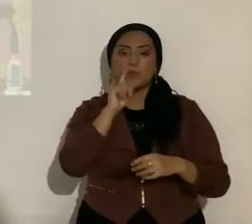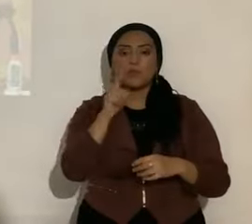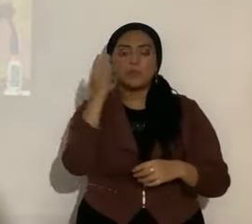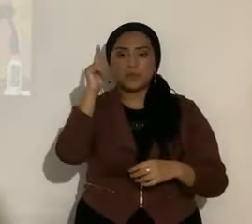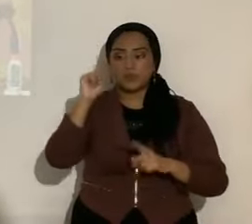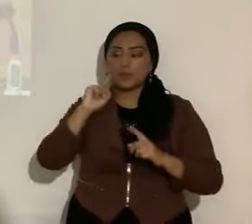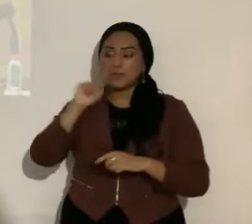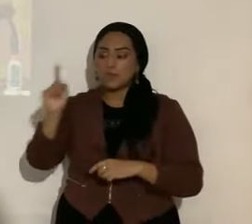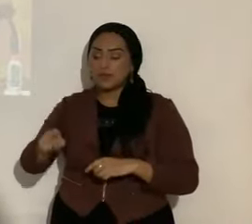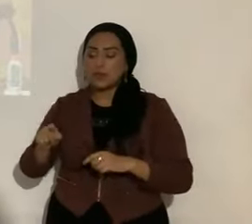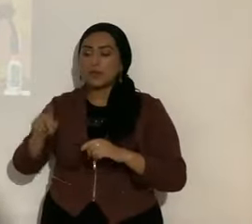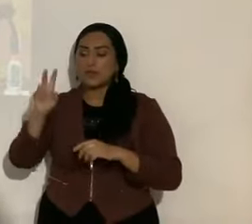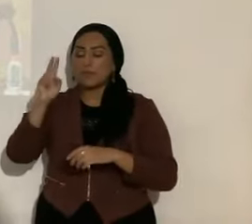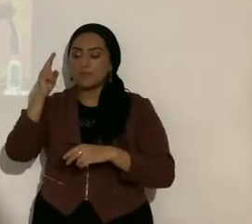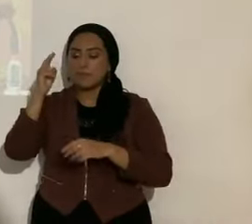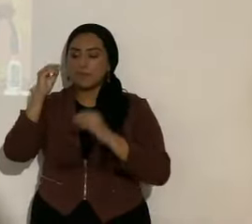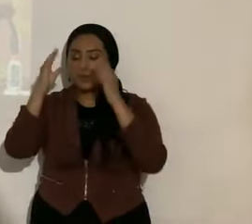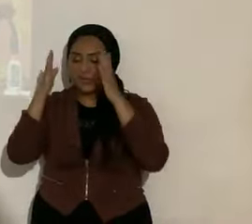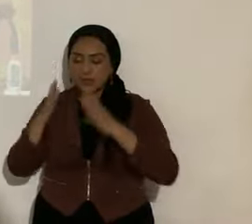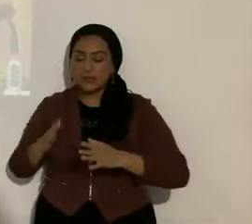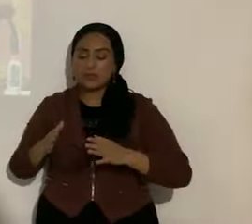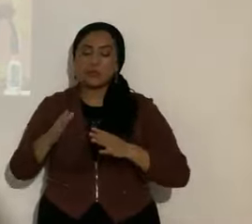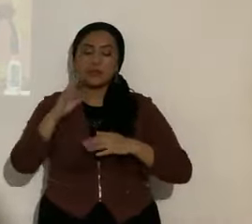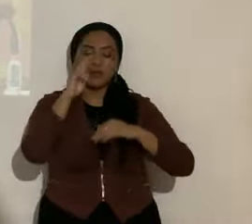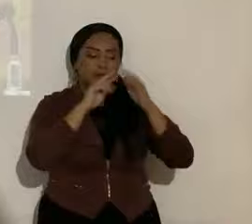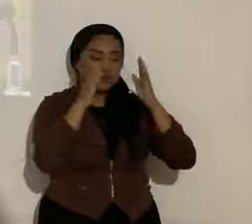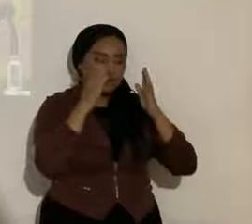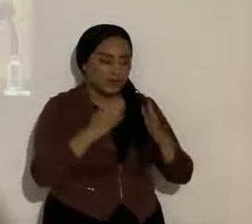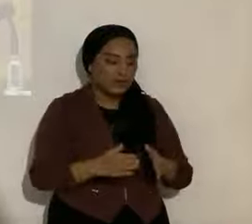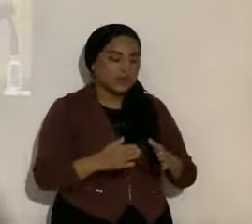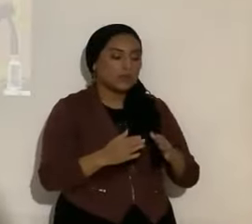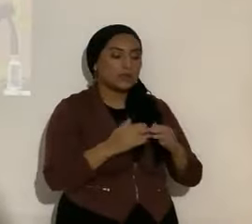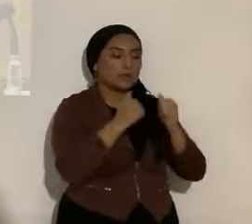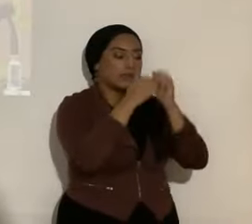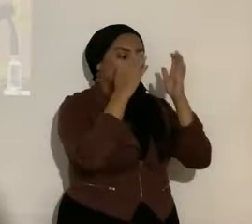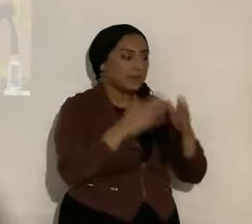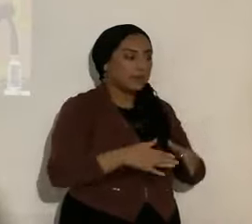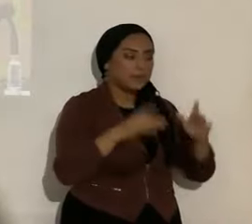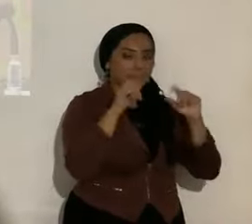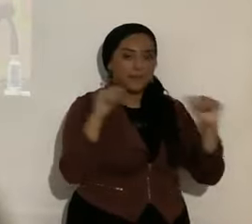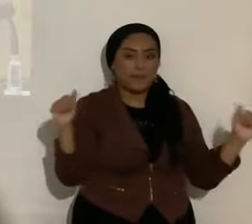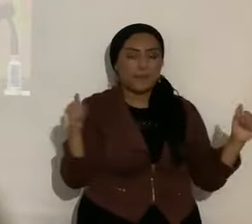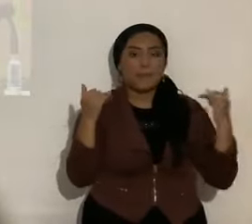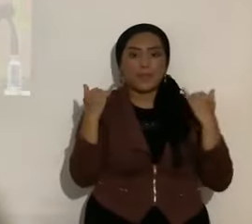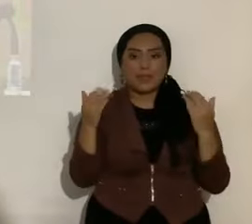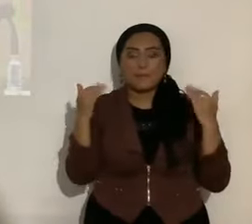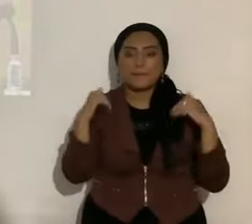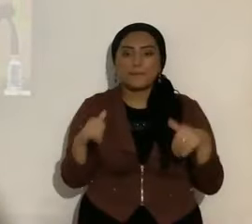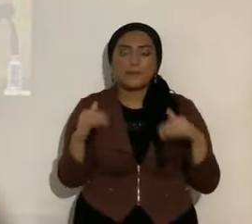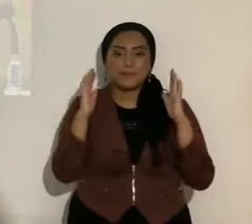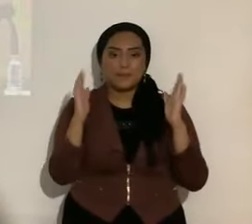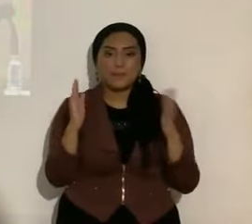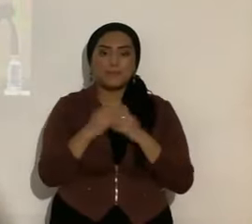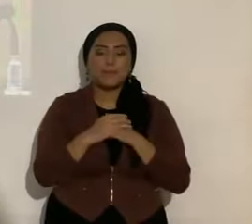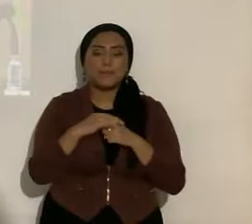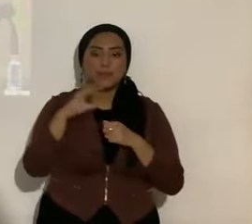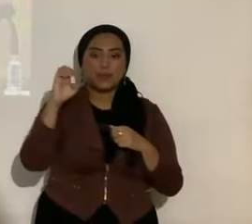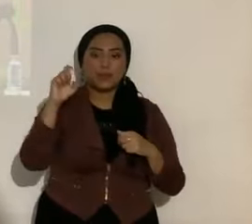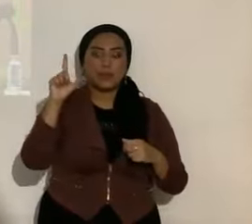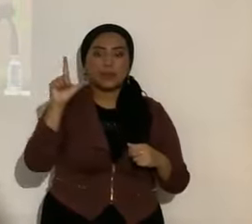instituyó maestros, profetas, apóstoles, etc. ¿Sí? ¿De acuerdo? Ahora, mucha atención.